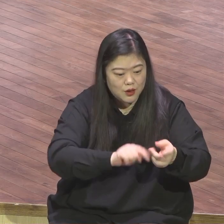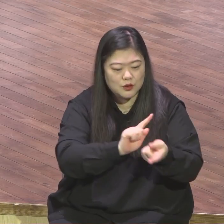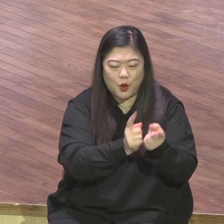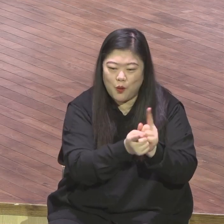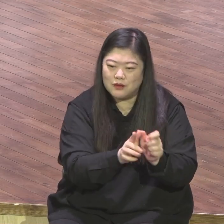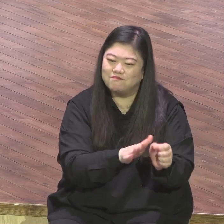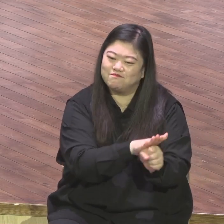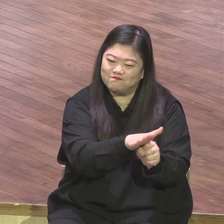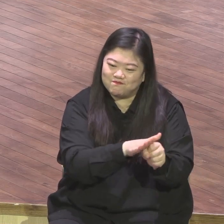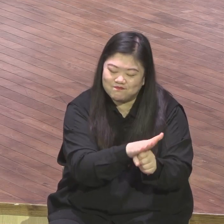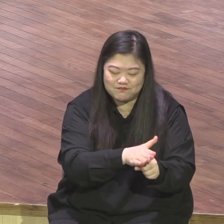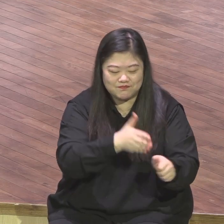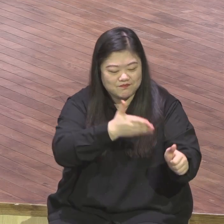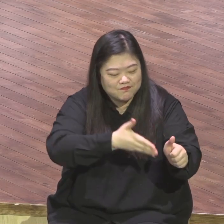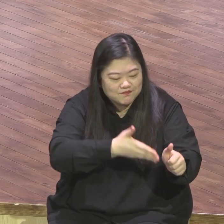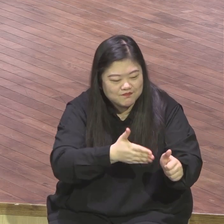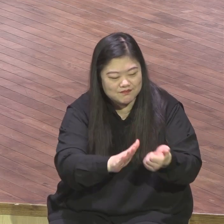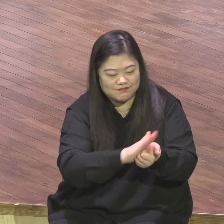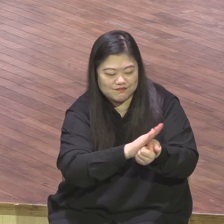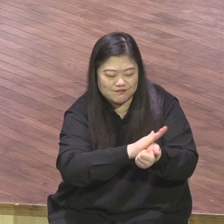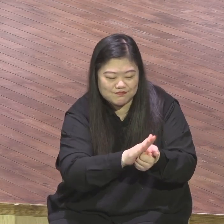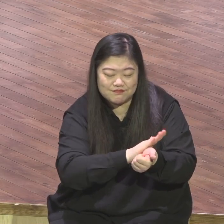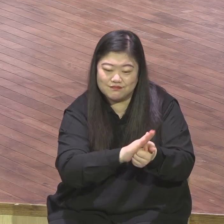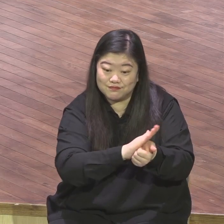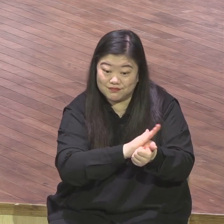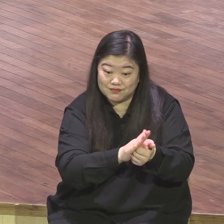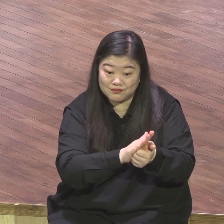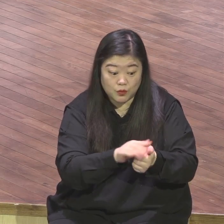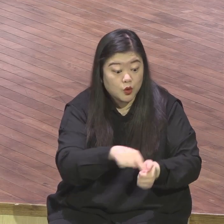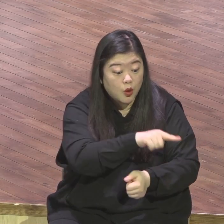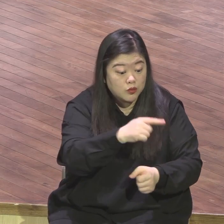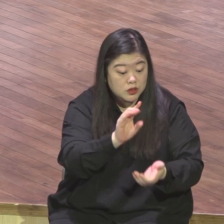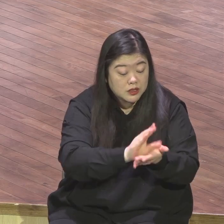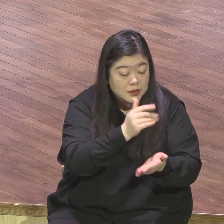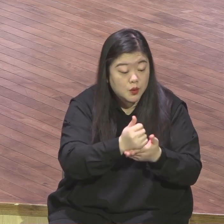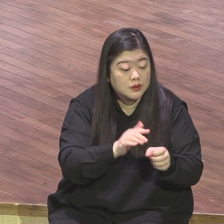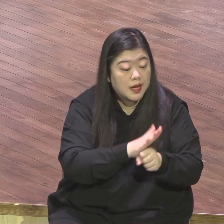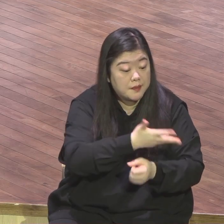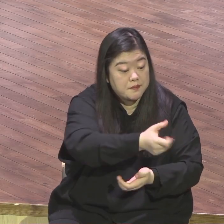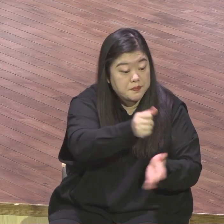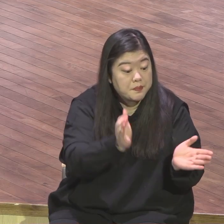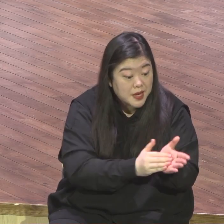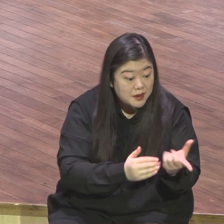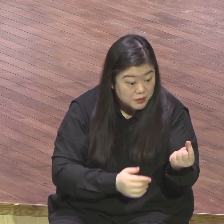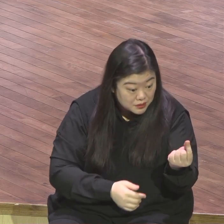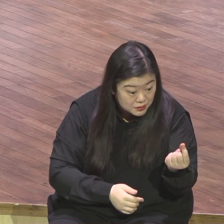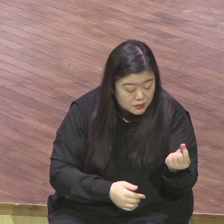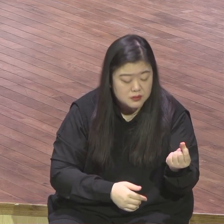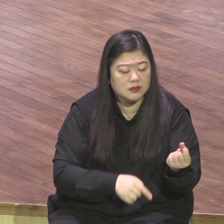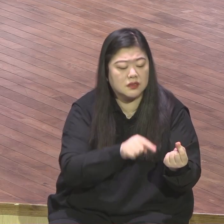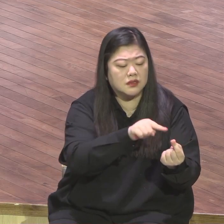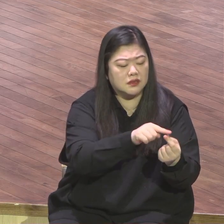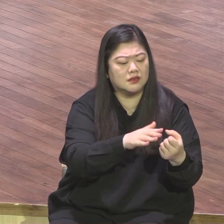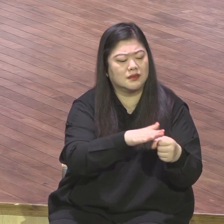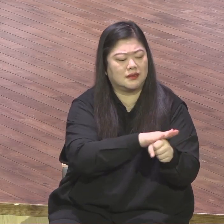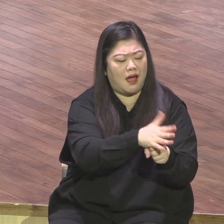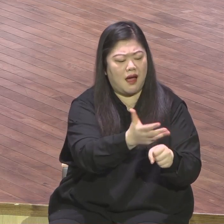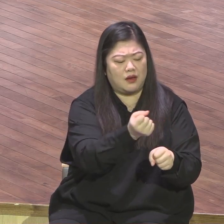위로, 성령의 교제, 긍휼과 자비를 너희가 받아서는 이제 너희도 이런 은혜를